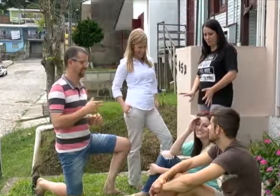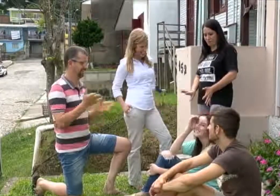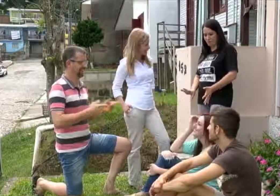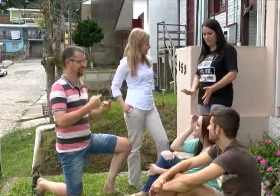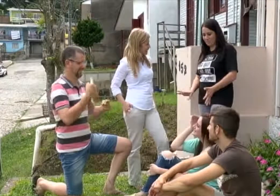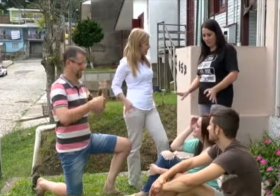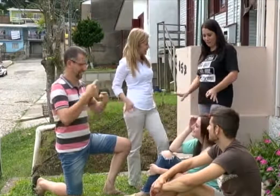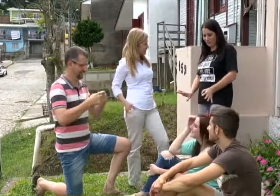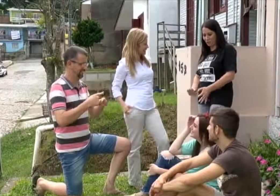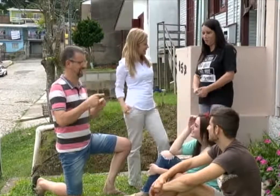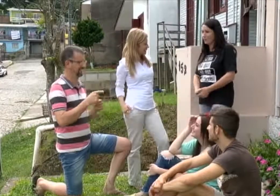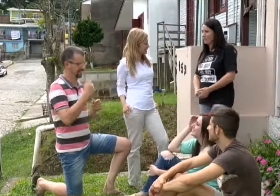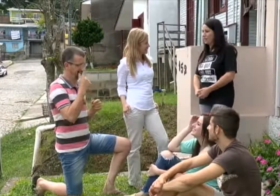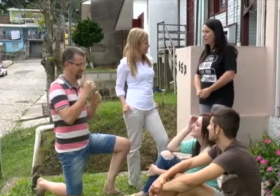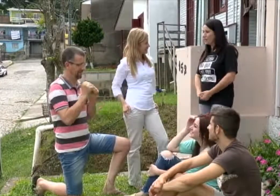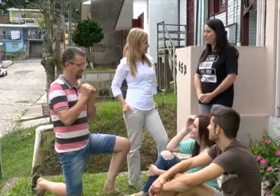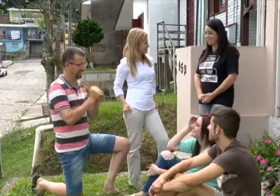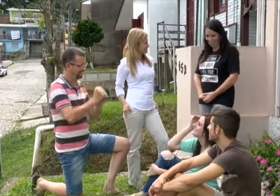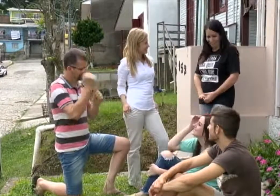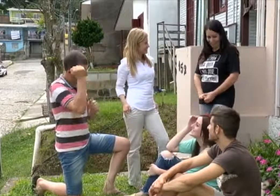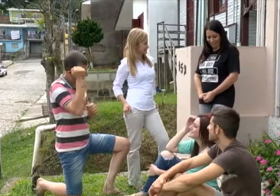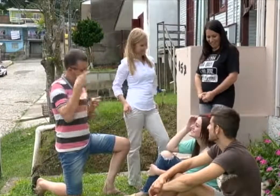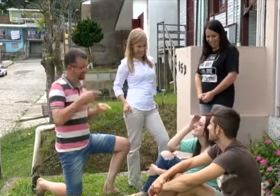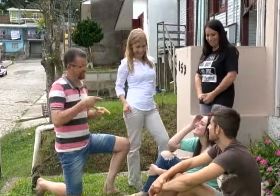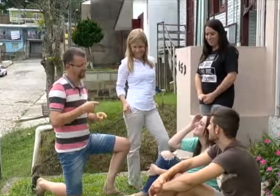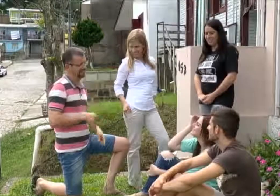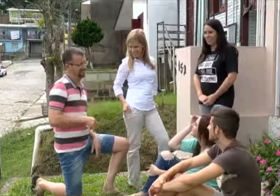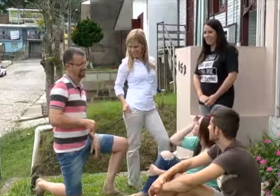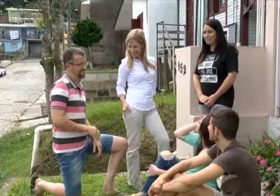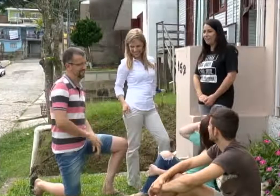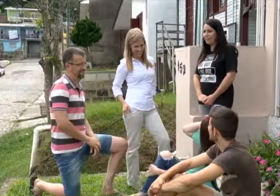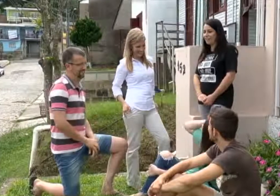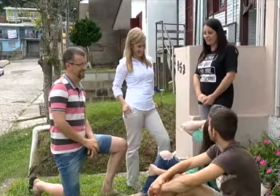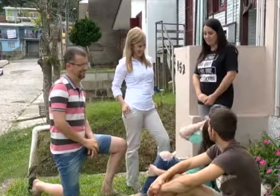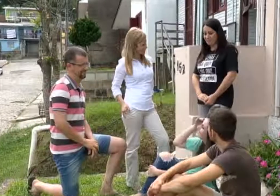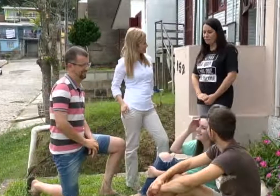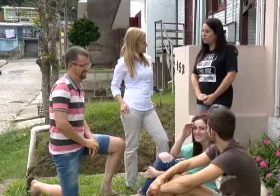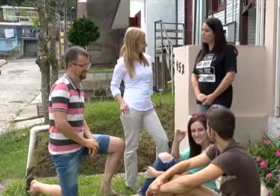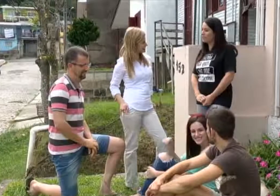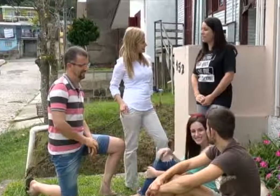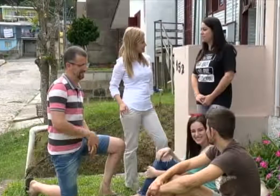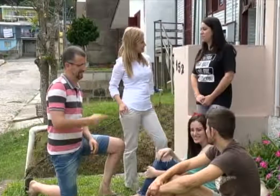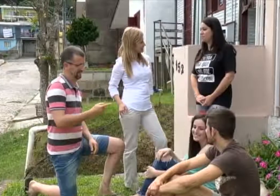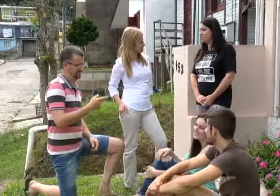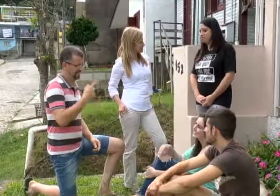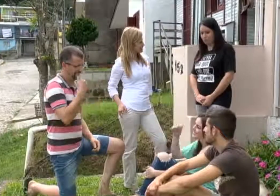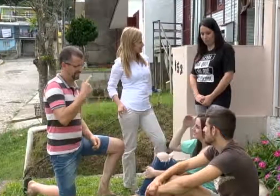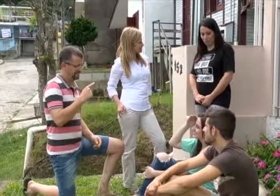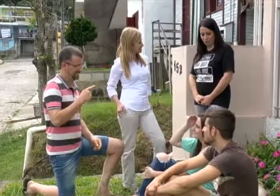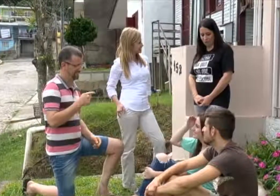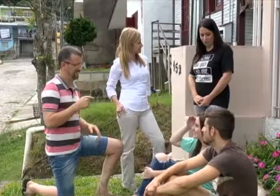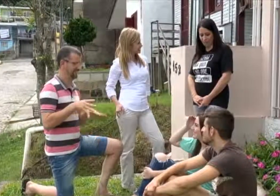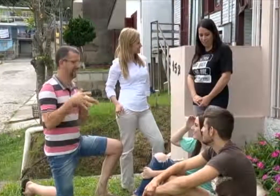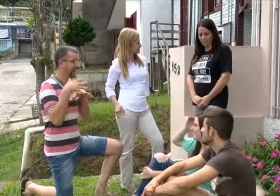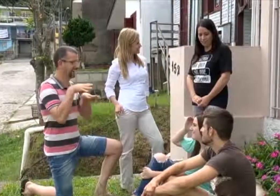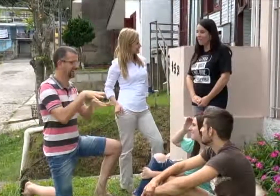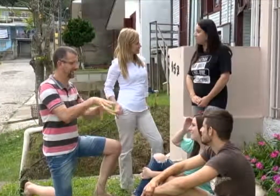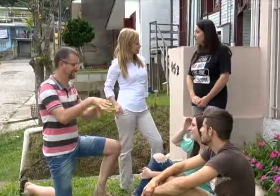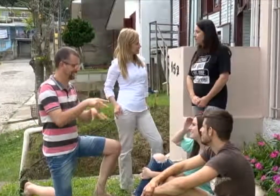hoje com ter a Bela junto com Noite. Então, assim, porque ela está no mundo deles mesmo. No mundo dos surdos e ela percebe isso,